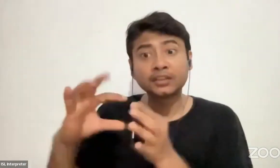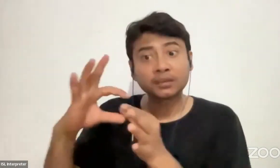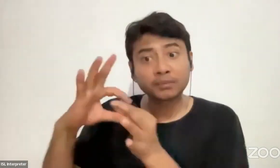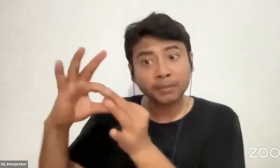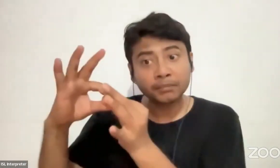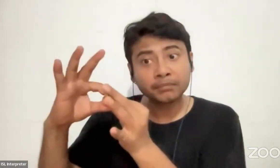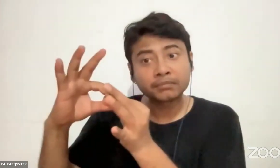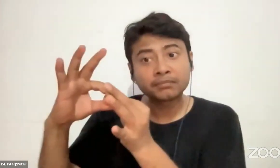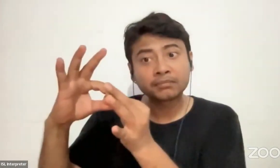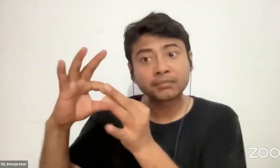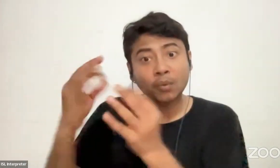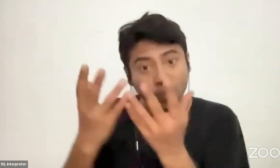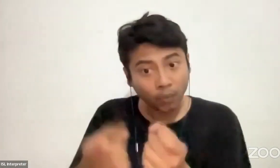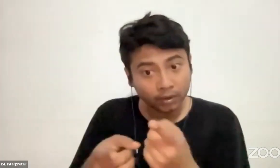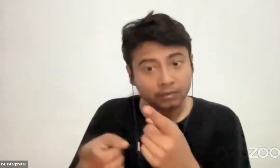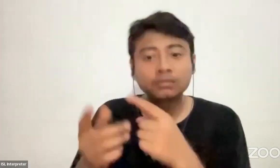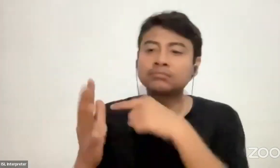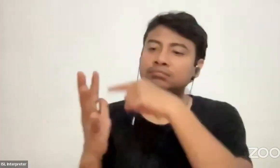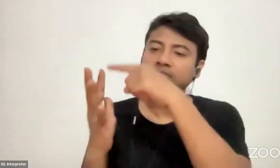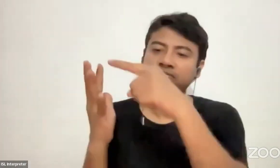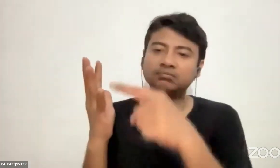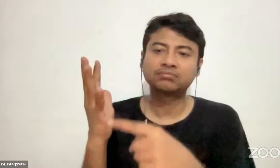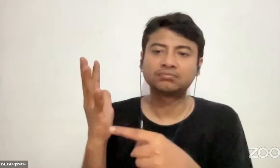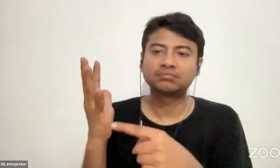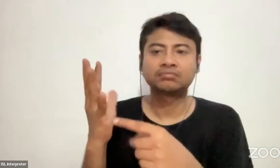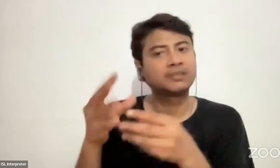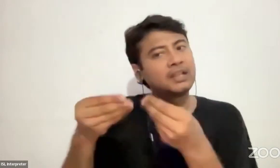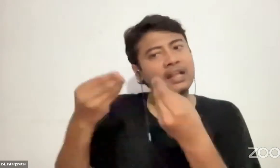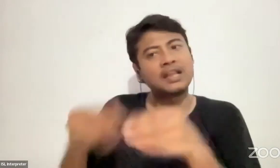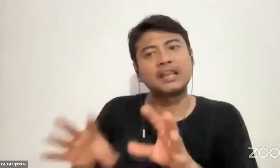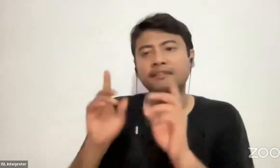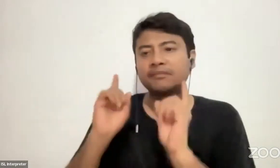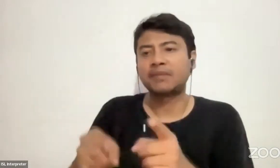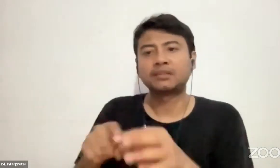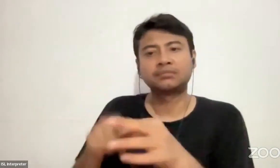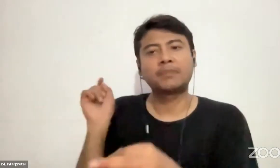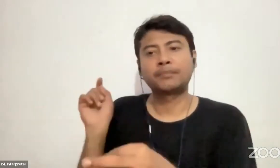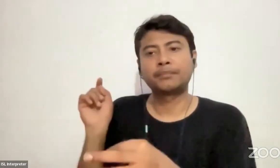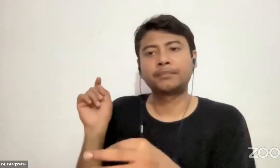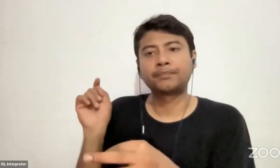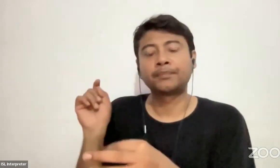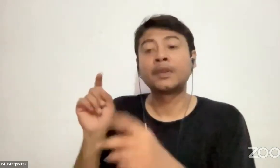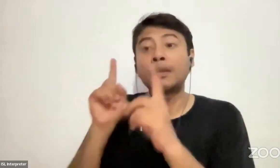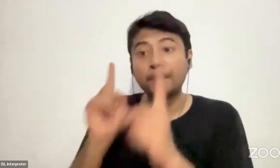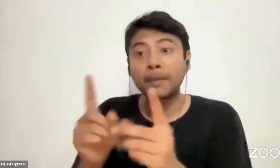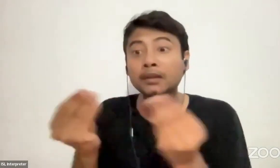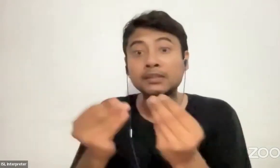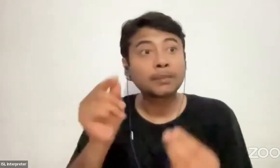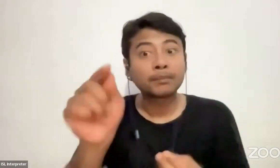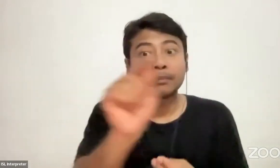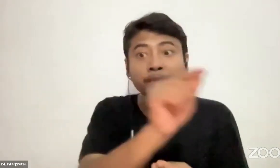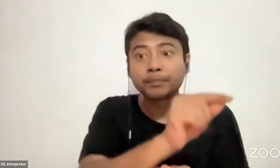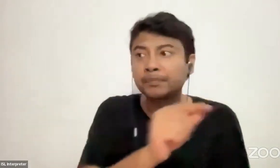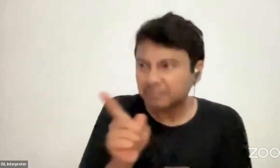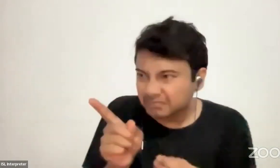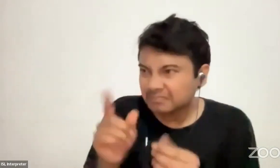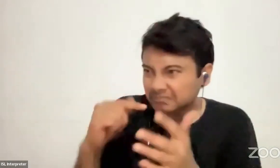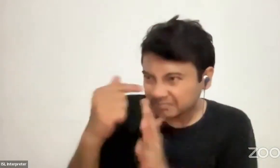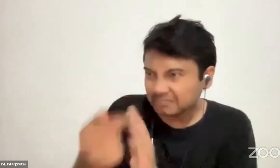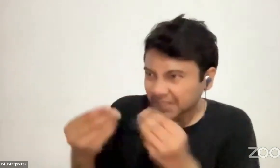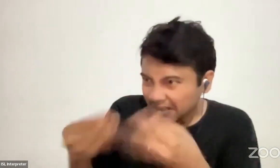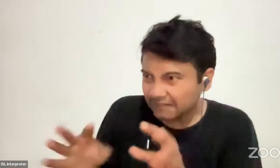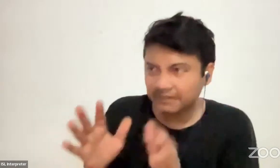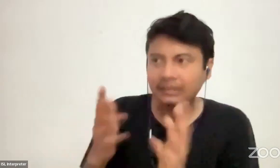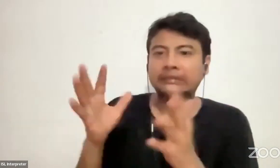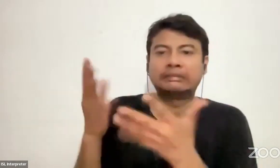त्यागनी पड़ेंगी। लेकिन ऐसे लोग क्या करेंगे, ऐसे लोग फिर ऐसे देवता के पास जाएंगे, ऐसी देवी के पास जाएंगे जहां पे